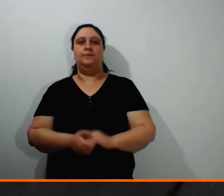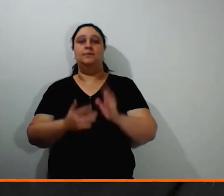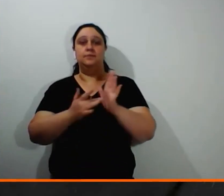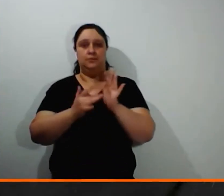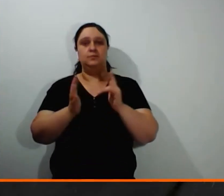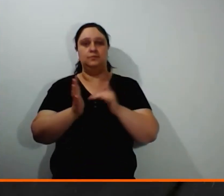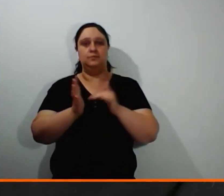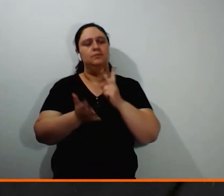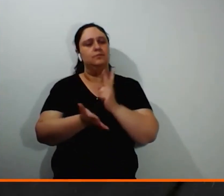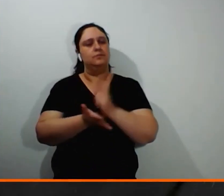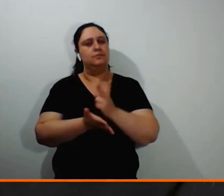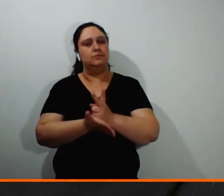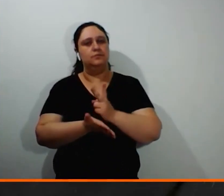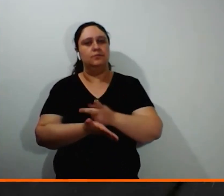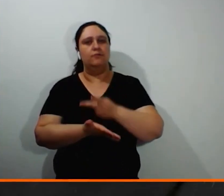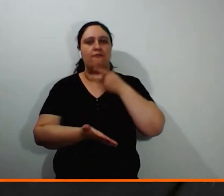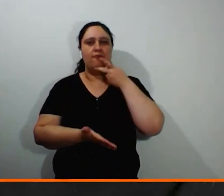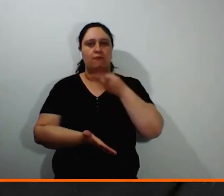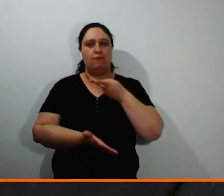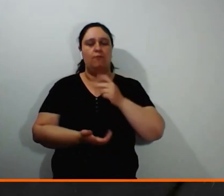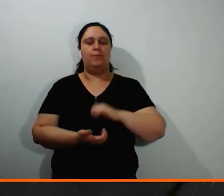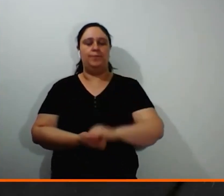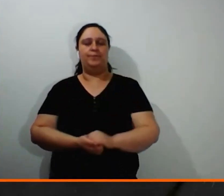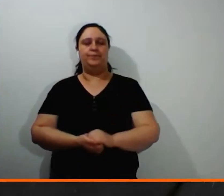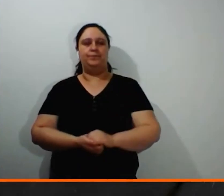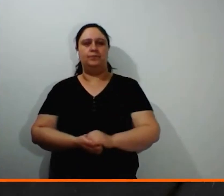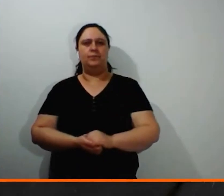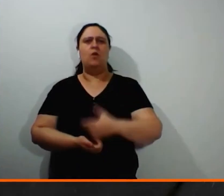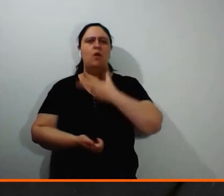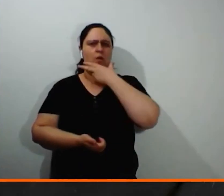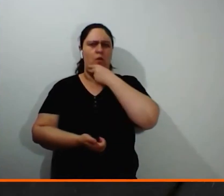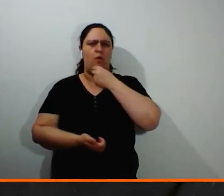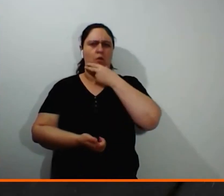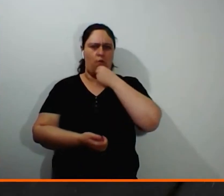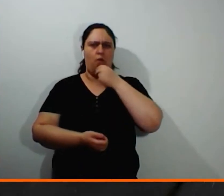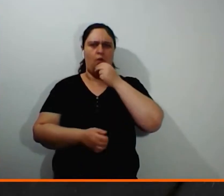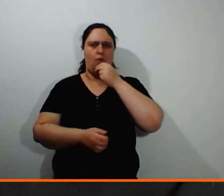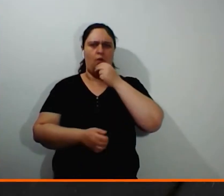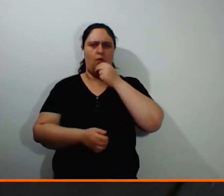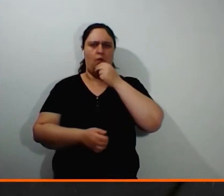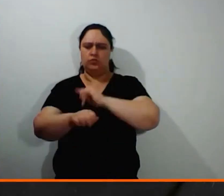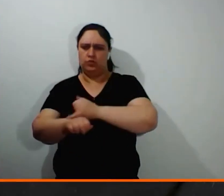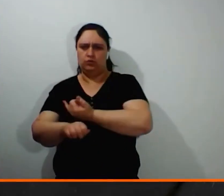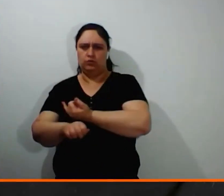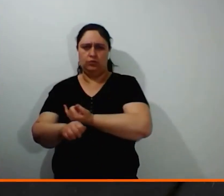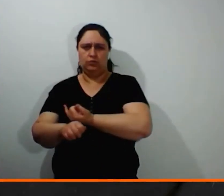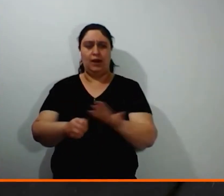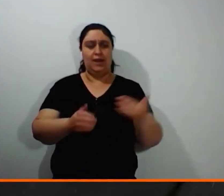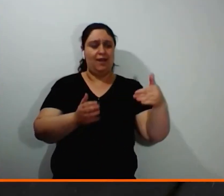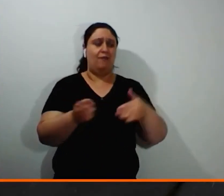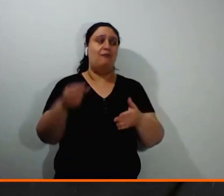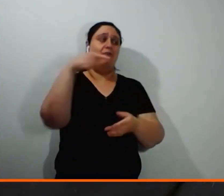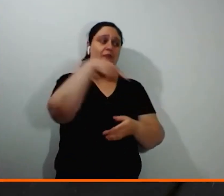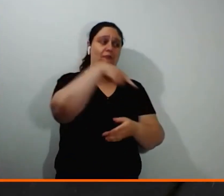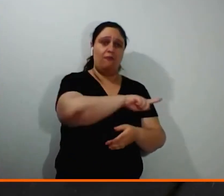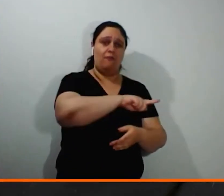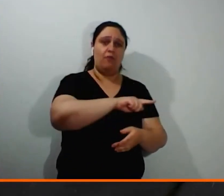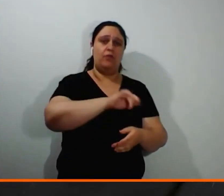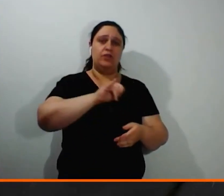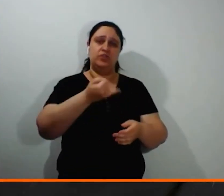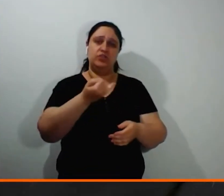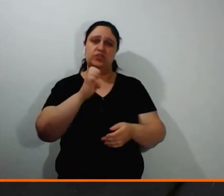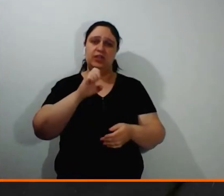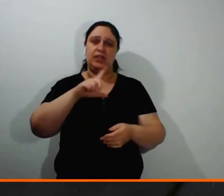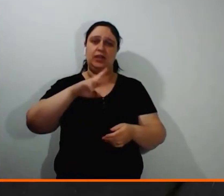dizendo: certo homem descia de Jerusalém para Jericó e veio a cair em mão de